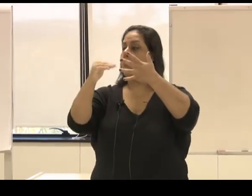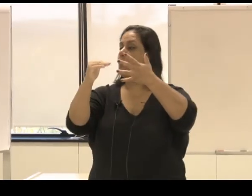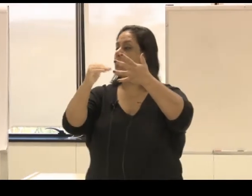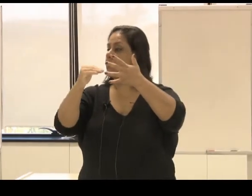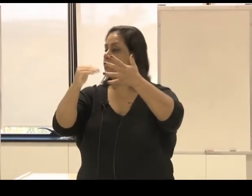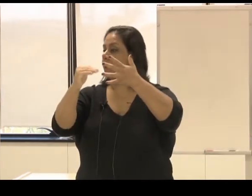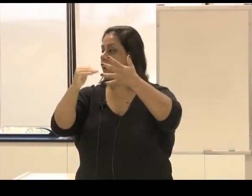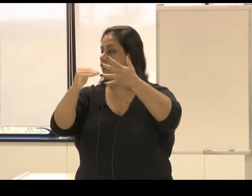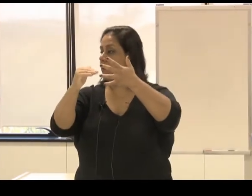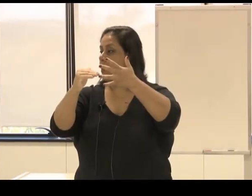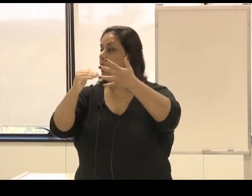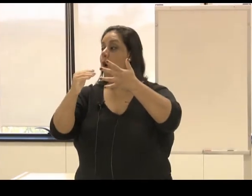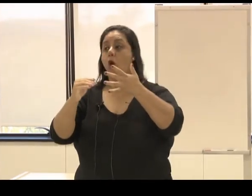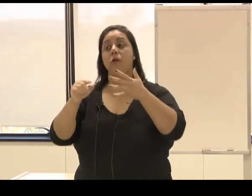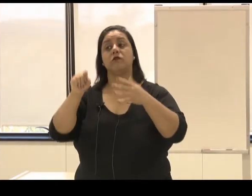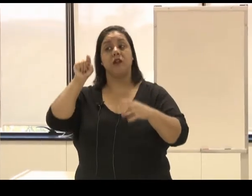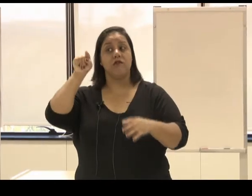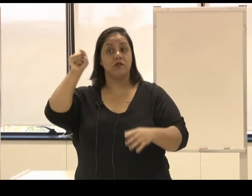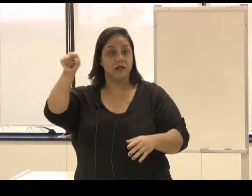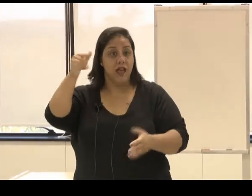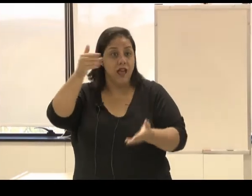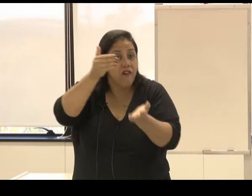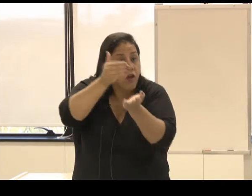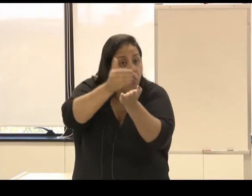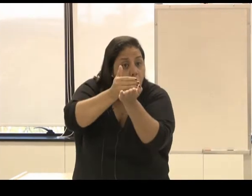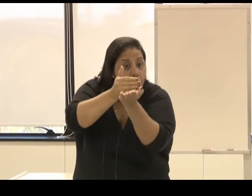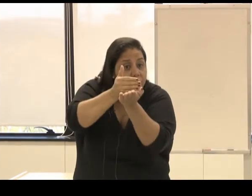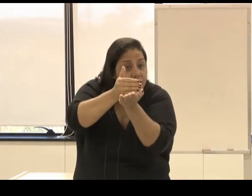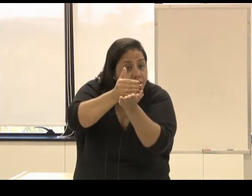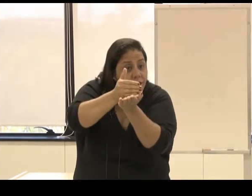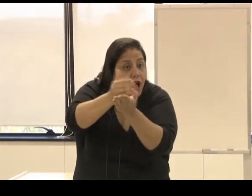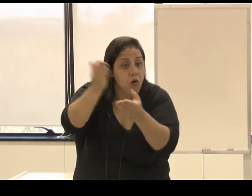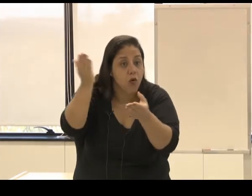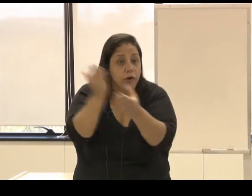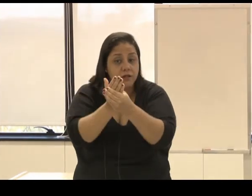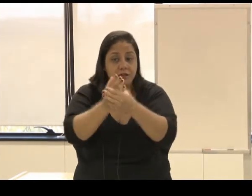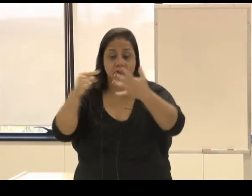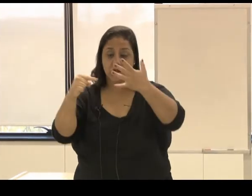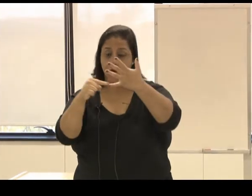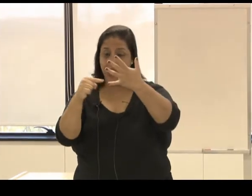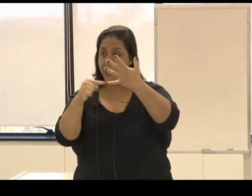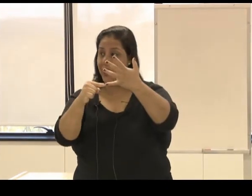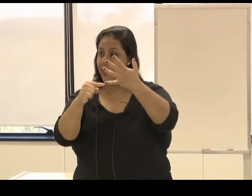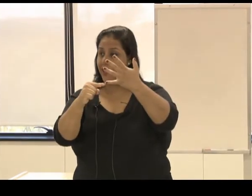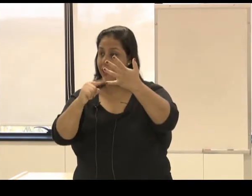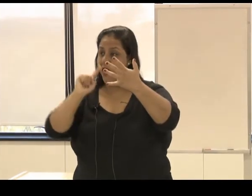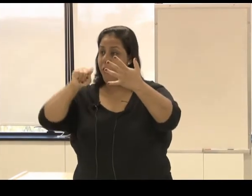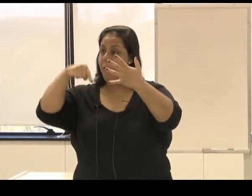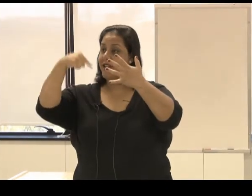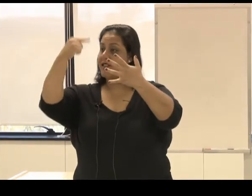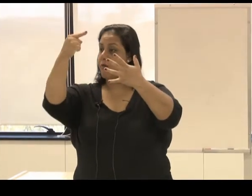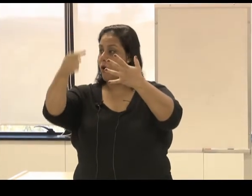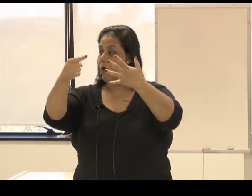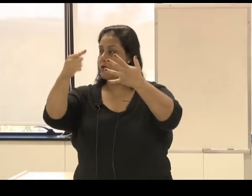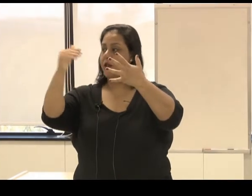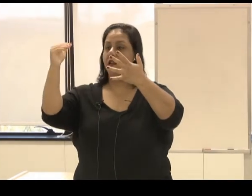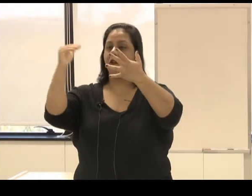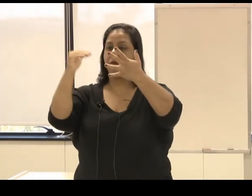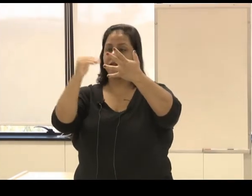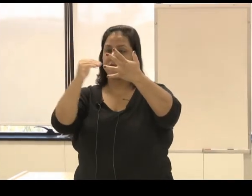outra esfera. Ou eu posso falar, você vai começar o processo aqui, mas depois ele vai para essa